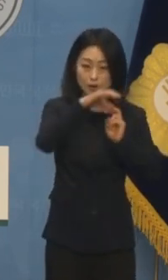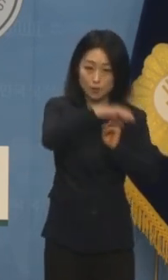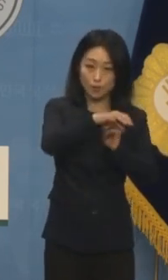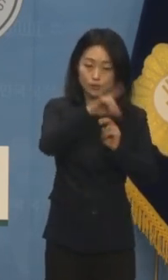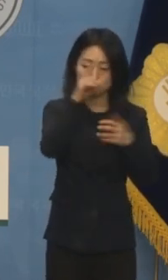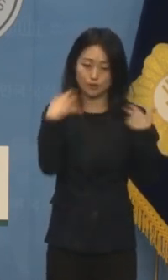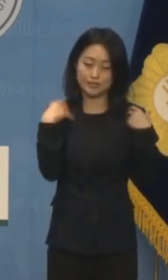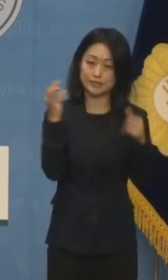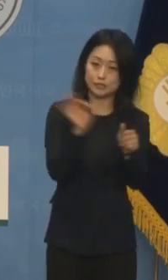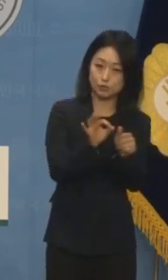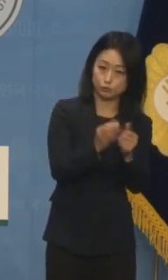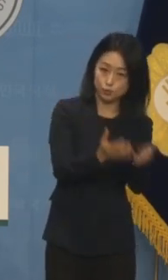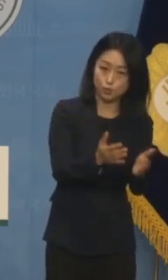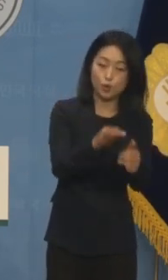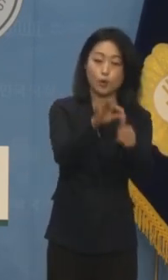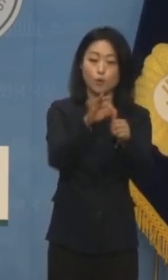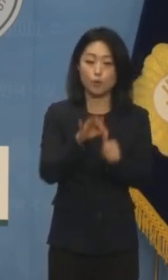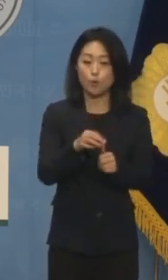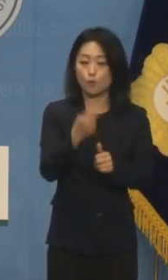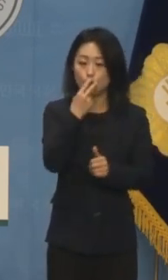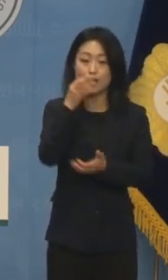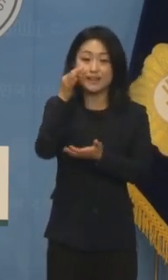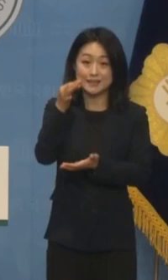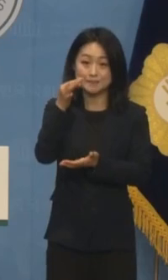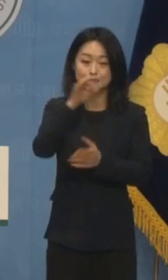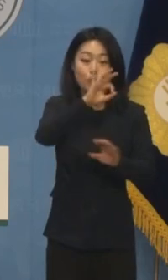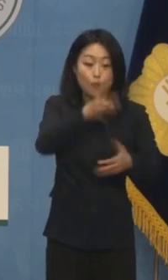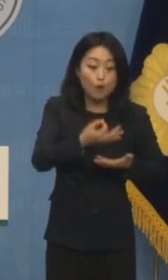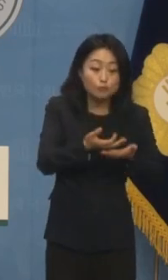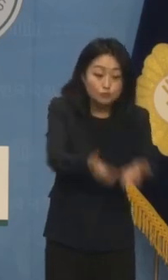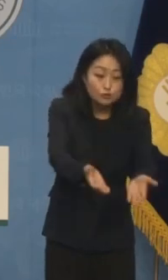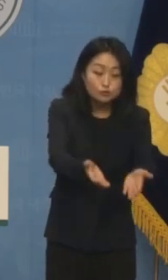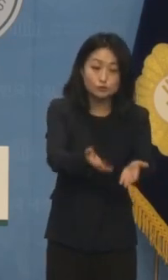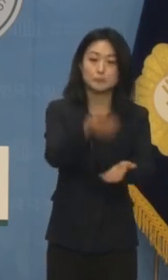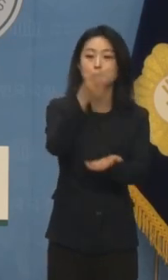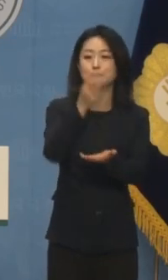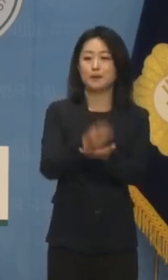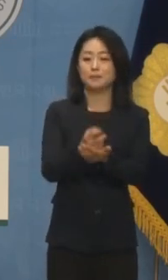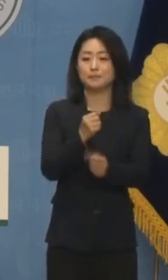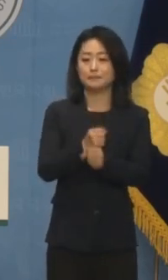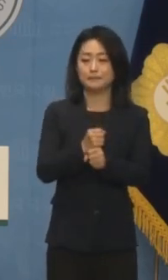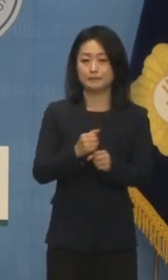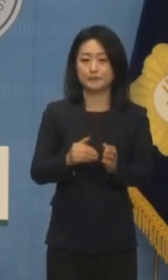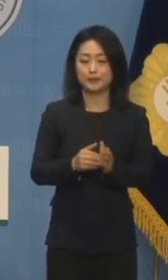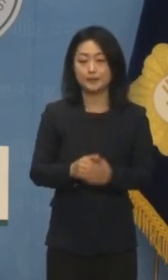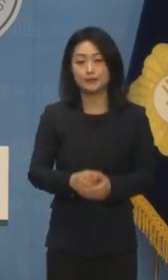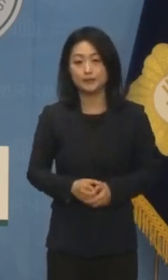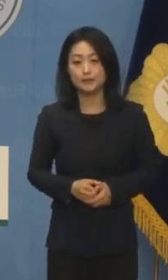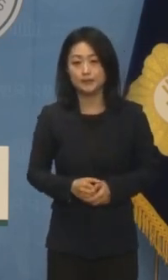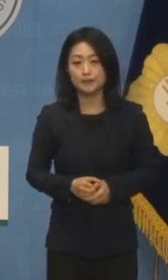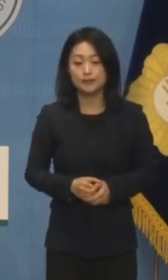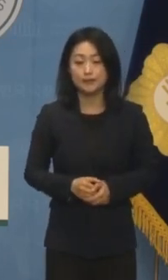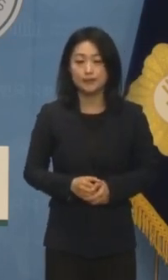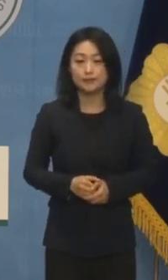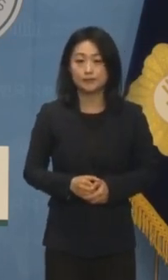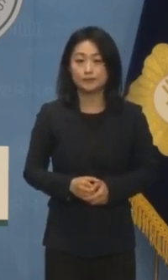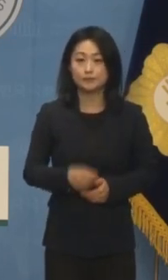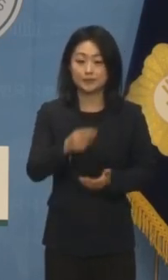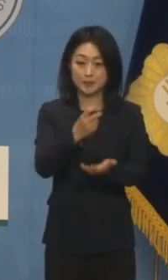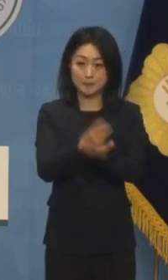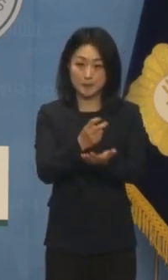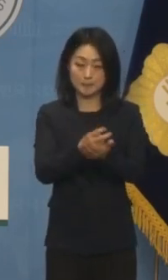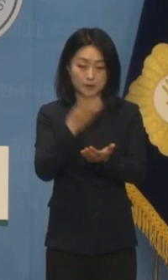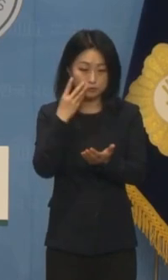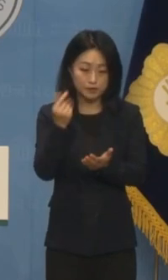기업에 대해서 고용보험 기금을 통해 급여를 지원할 수 있는 법적 근거를 마련했습니다. 실제 제도의